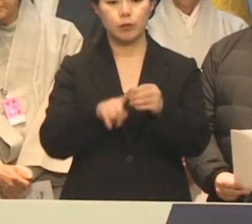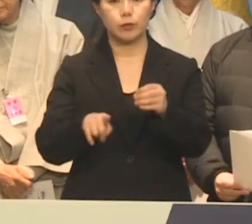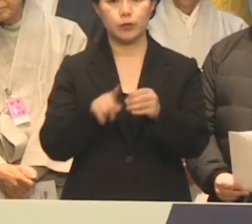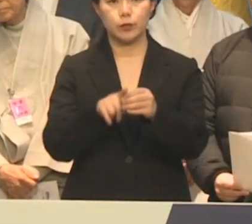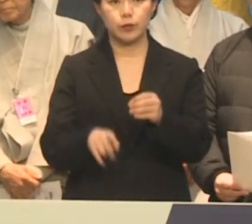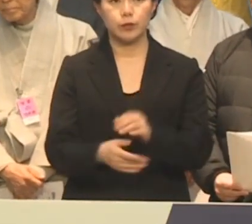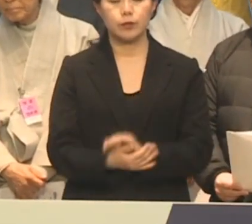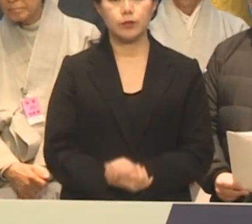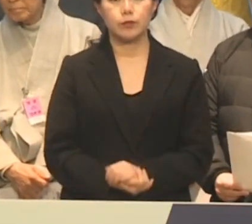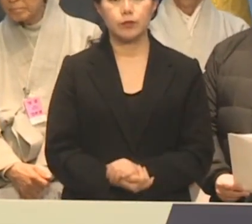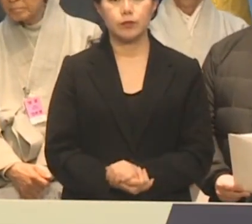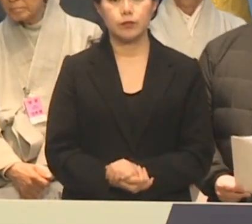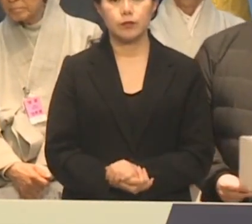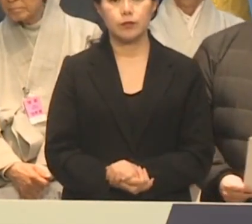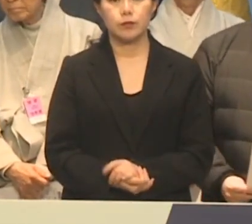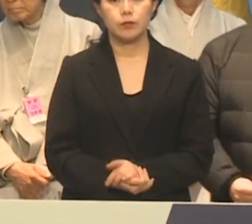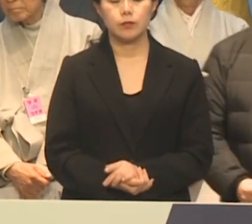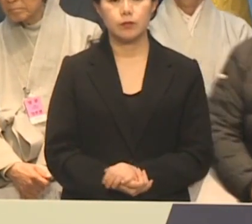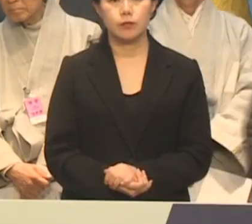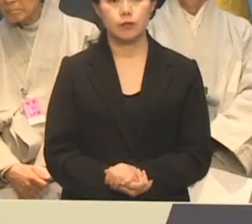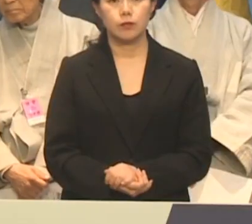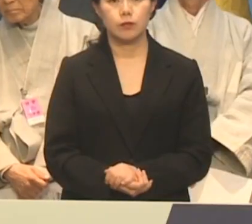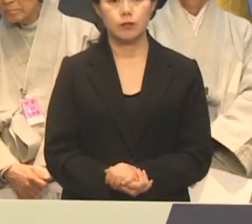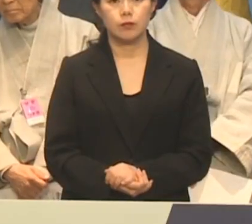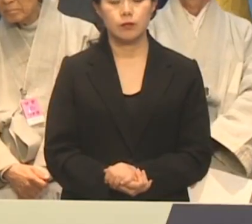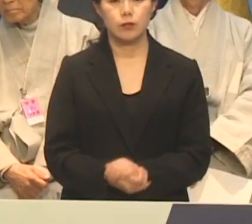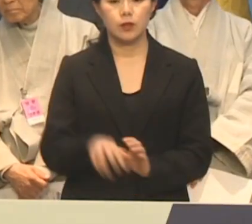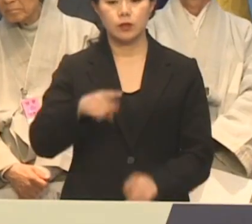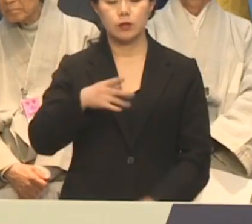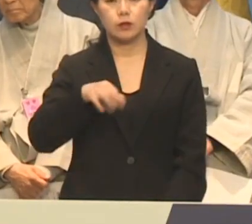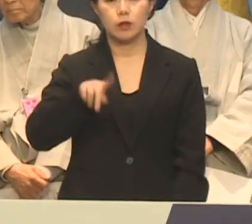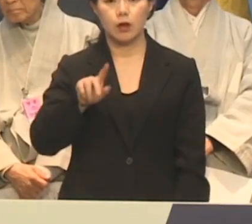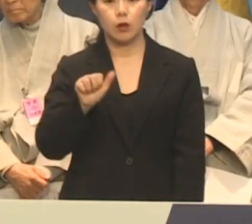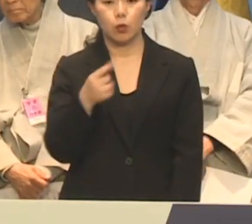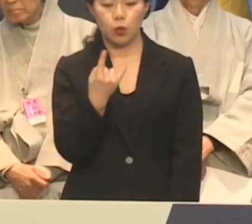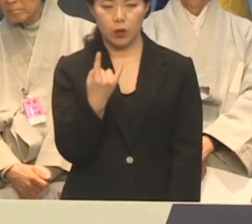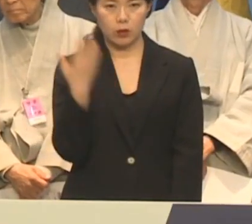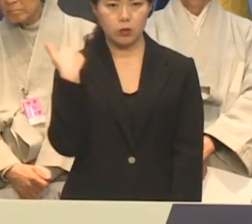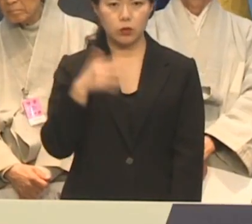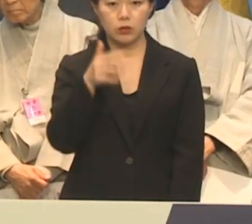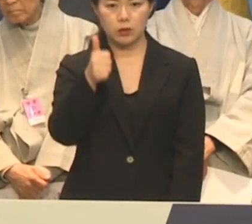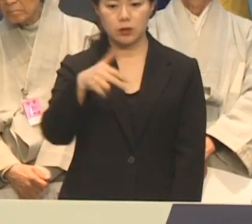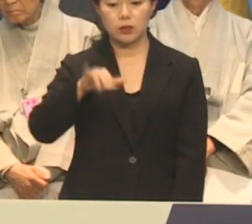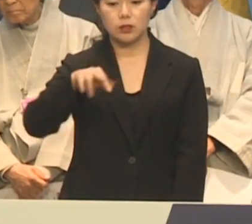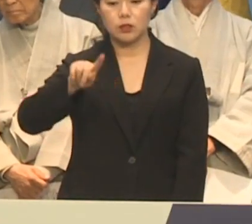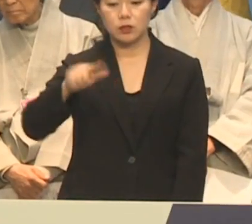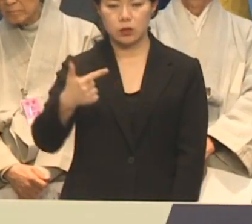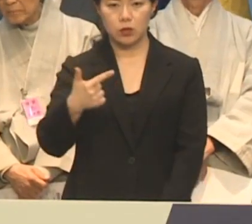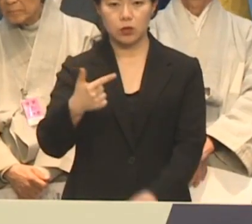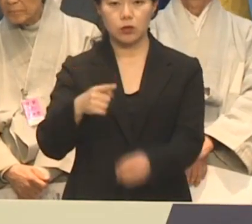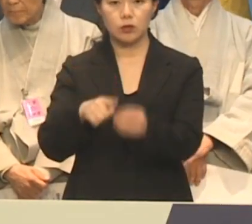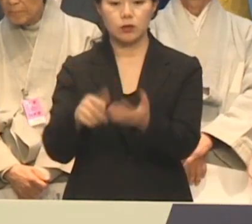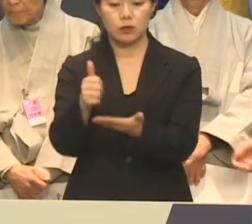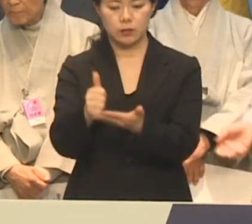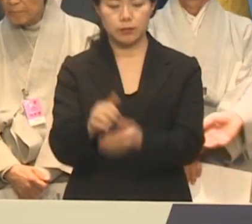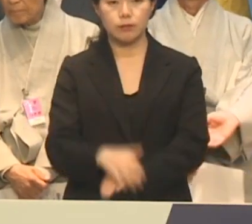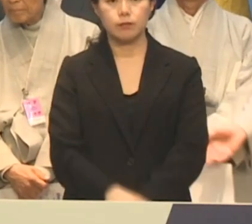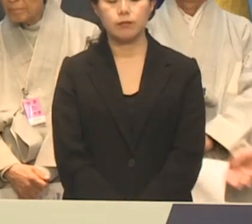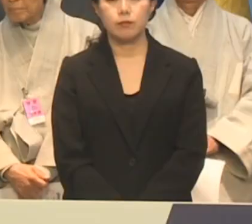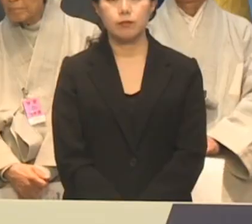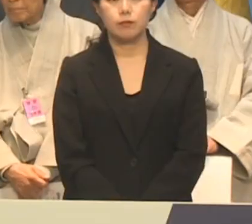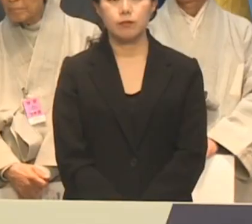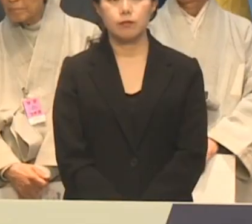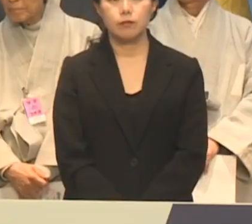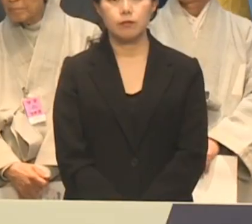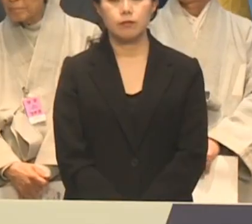불교에서 실천불교 승가회 전국 승가회 전 의장이신 지선 스님 나오셨습니다.